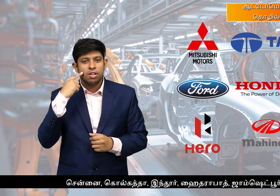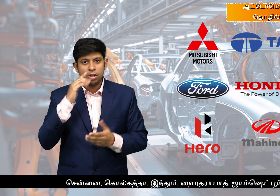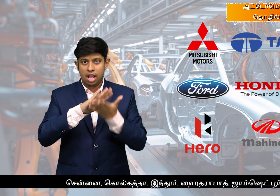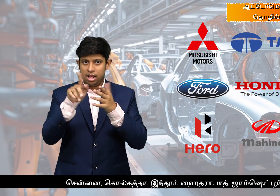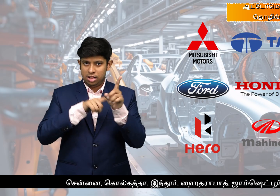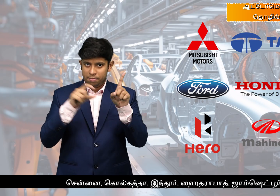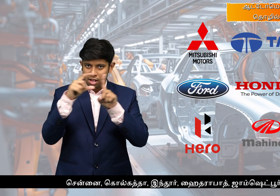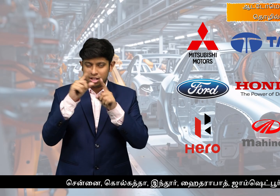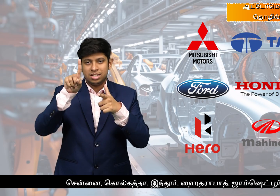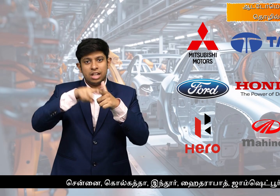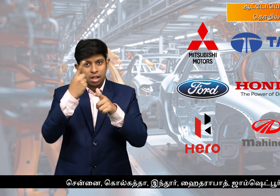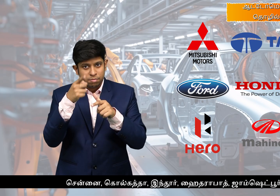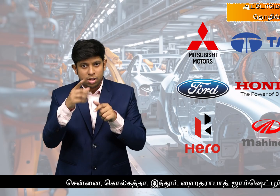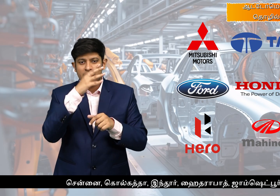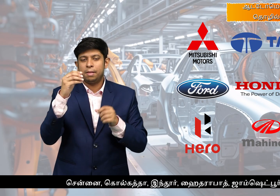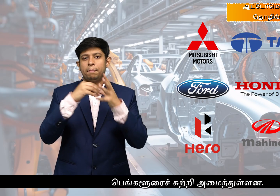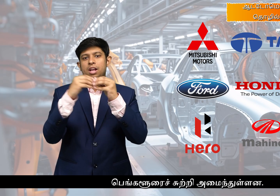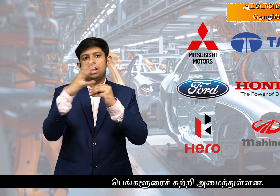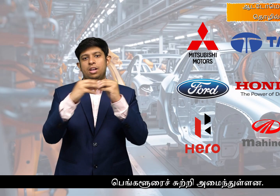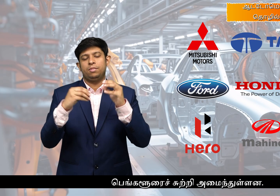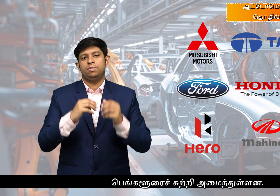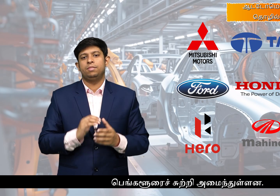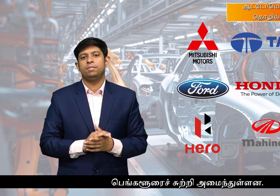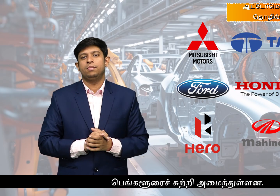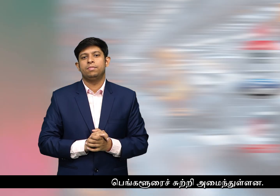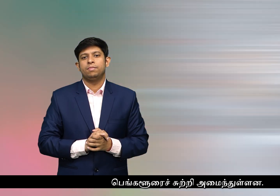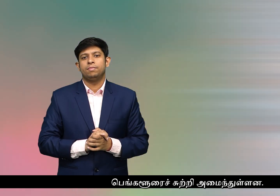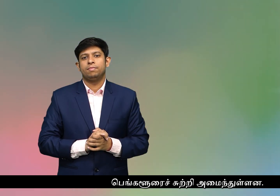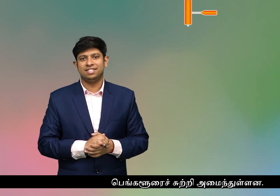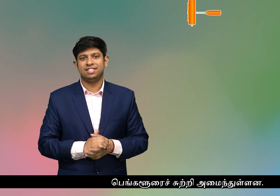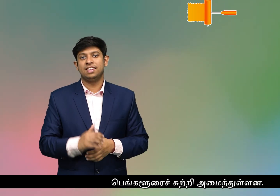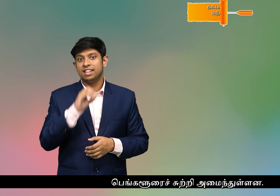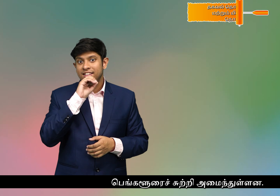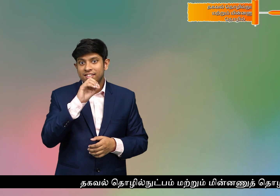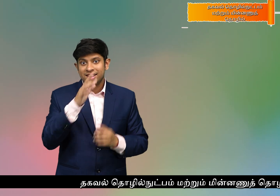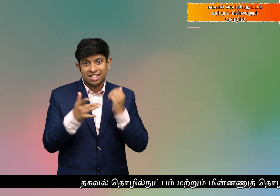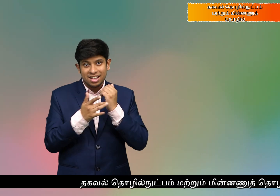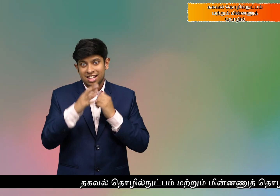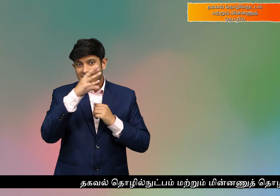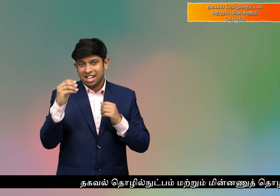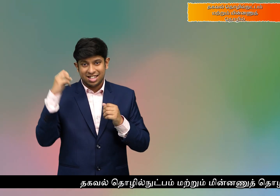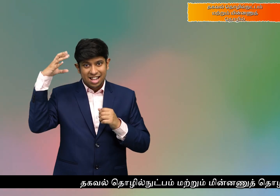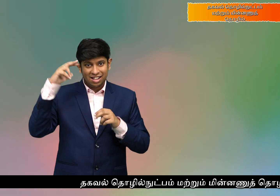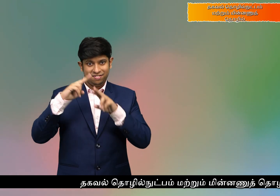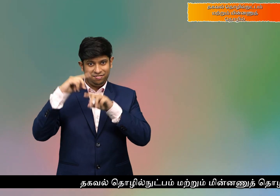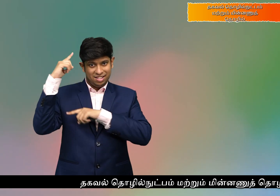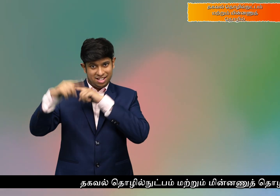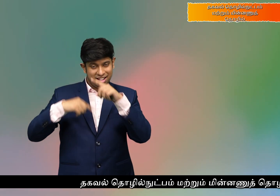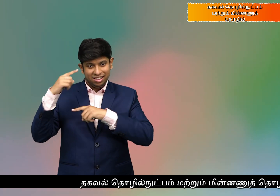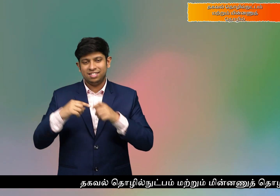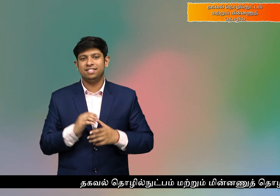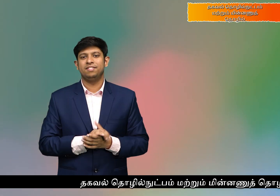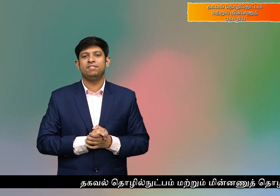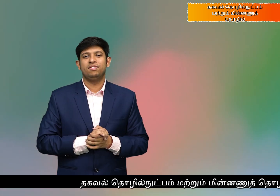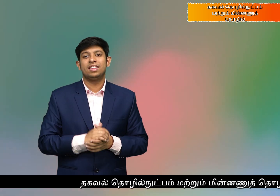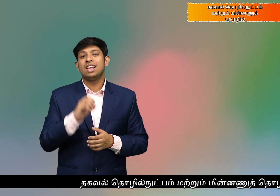இந்தூர், ஹைதராபாத், ஜாம்ஷெட்பூர் மற்றும் பெங்களூரை சுற்றி அமைந்துள்ளன. தகவல் தொழில்நுட்பம் மற்றும்